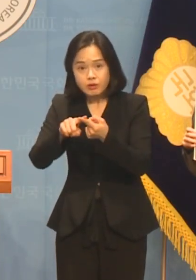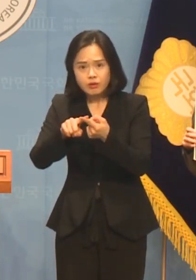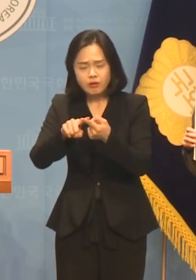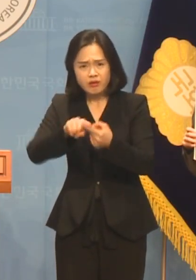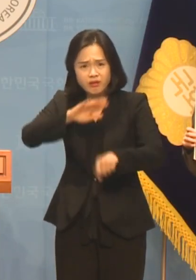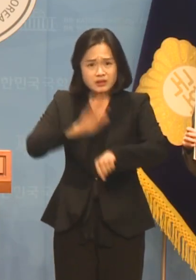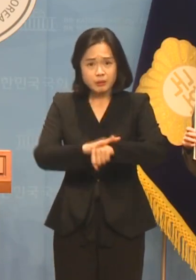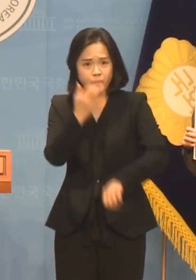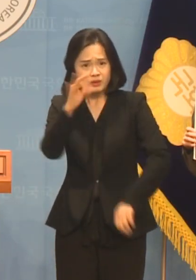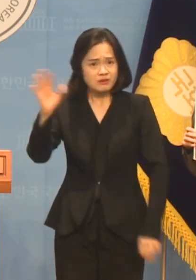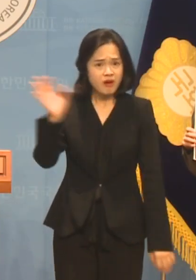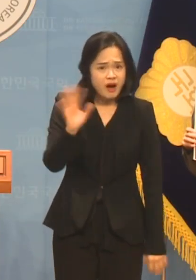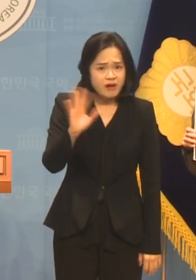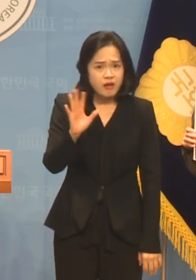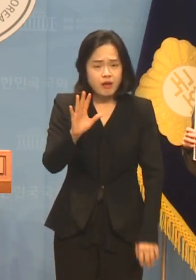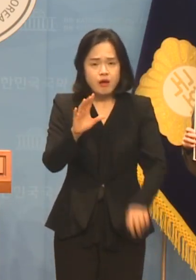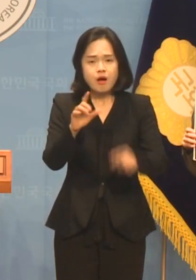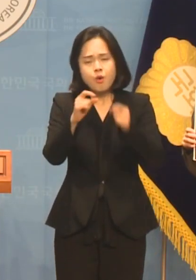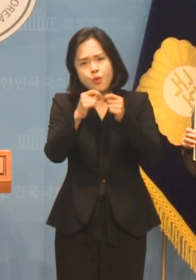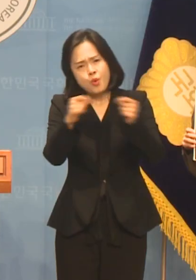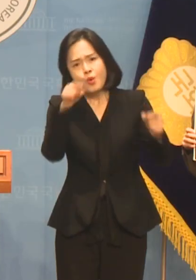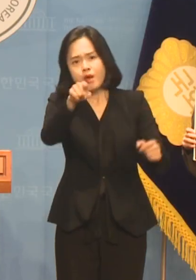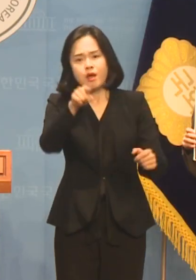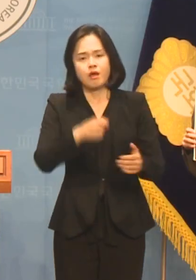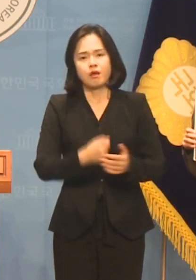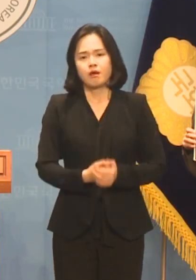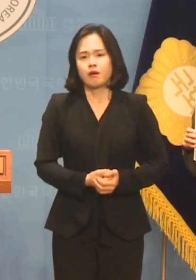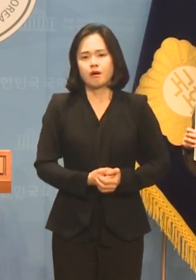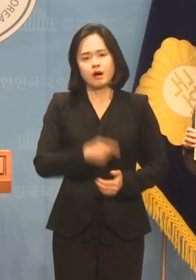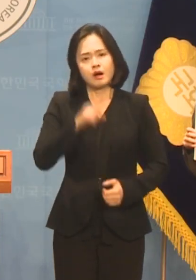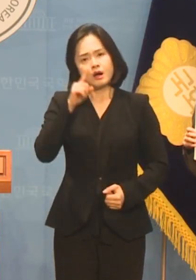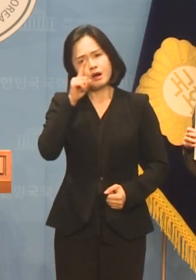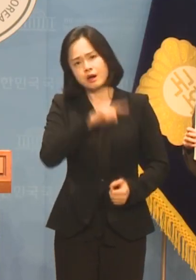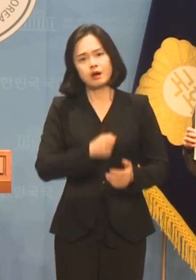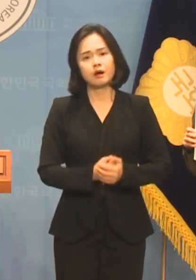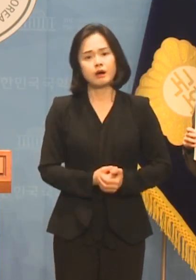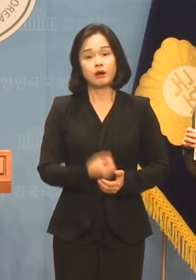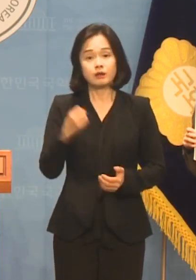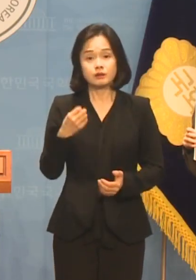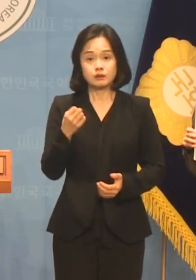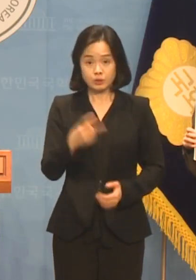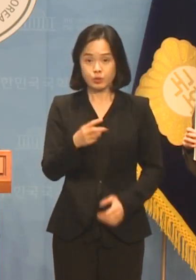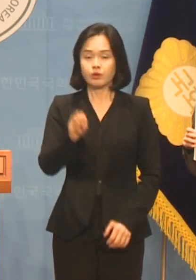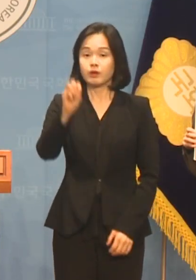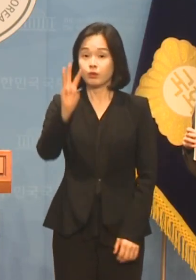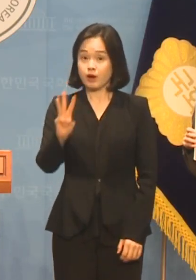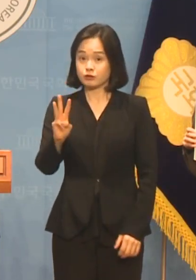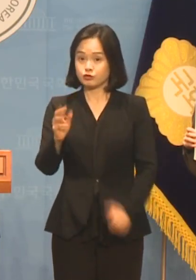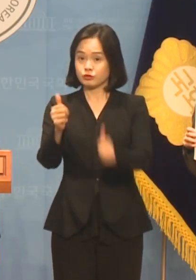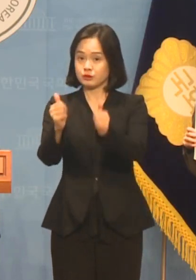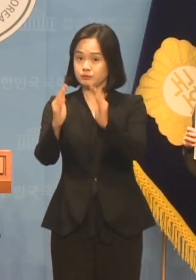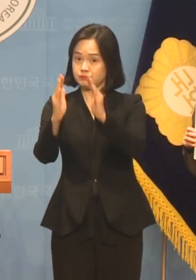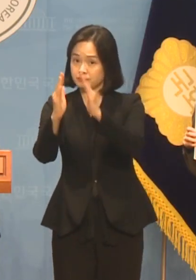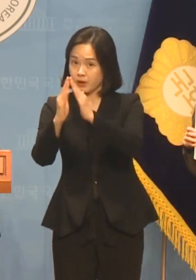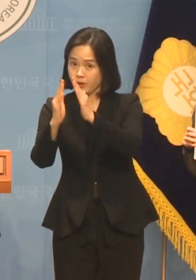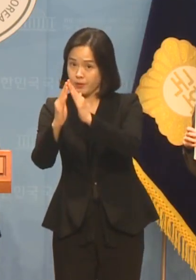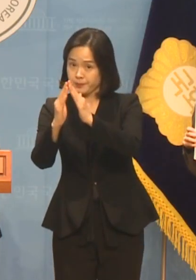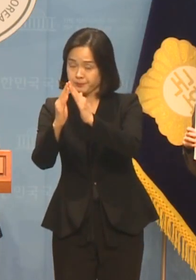사연이지 않을 수 없습니다. 이번에는 광주지법 해남지원 박현수